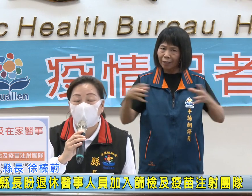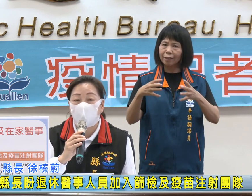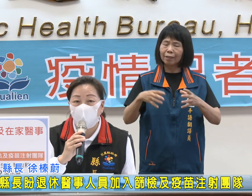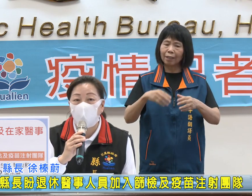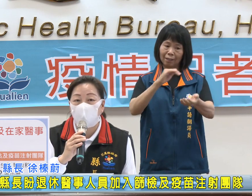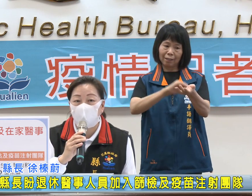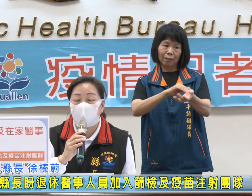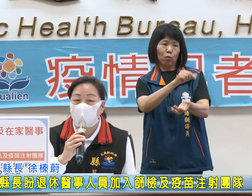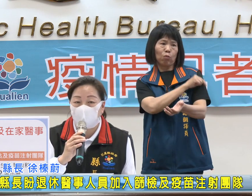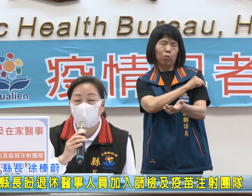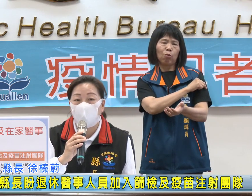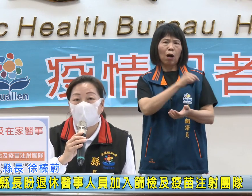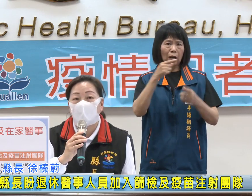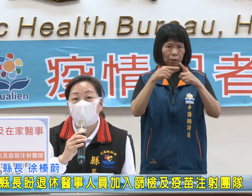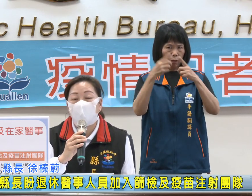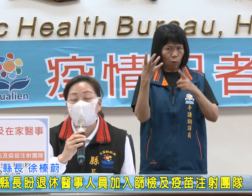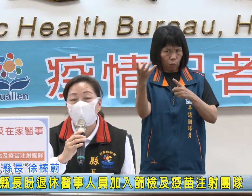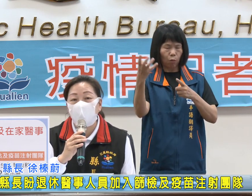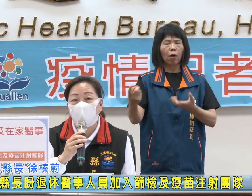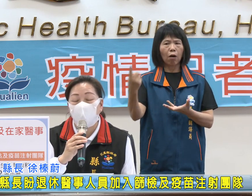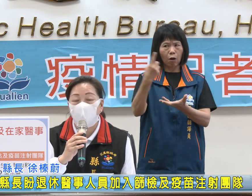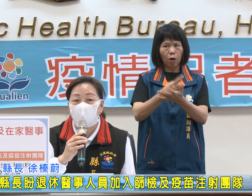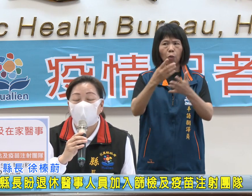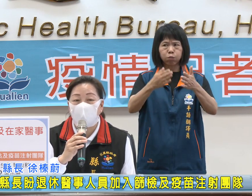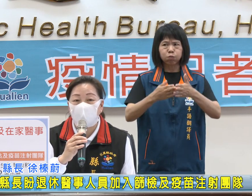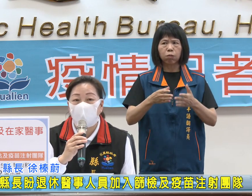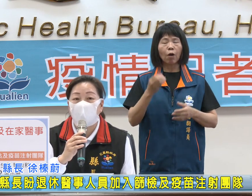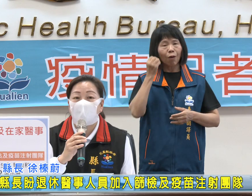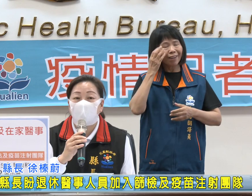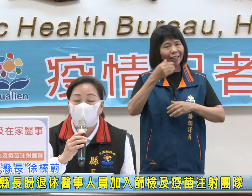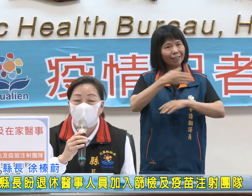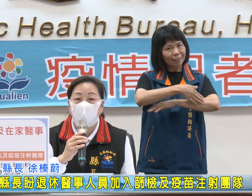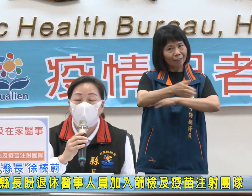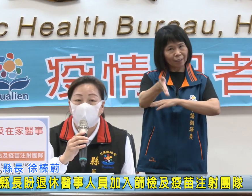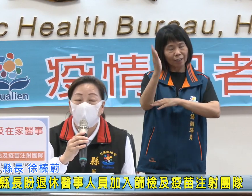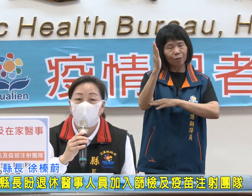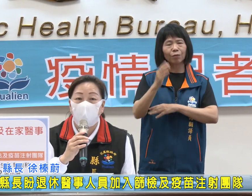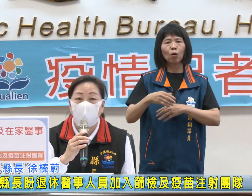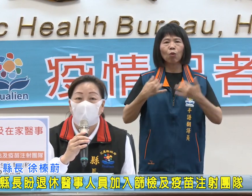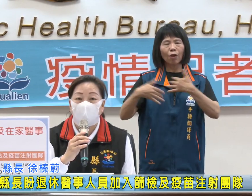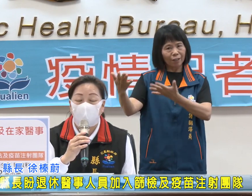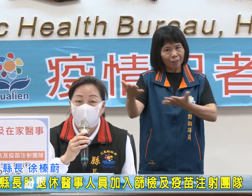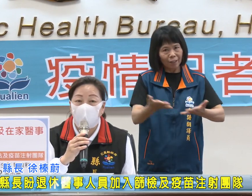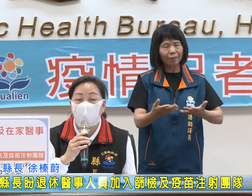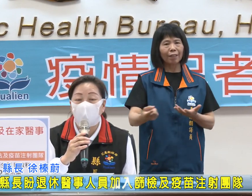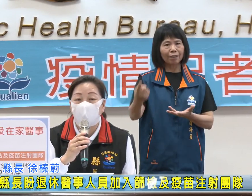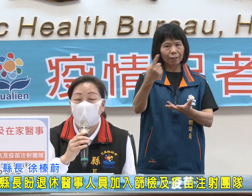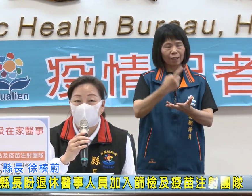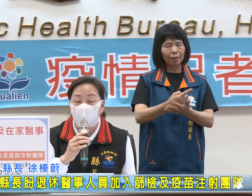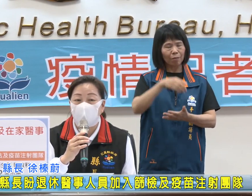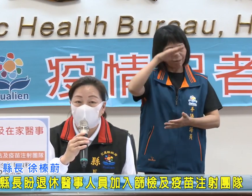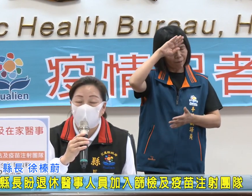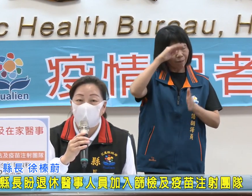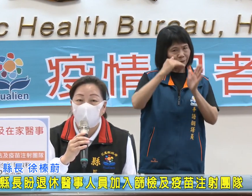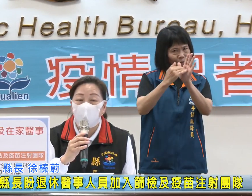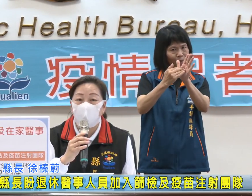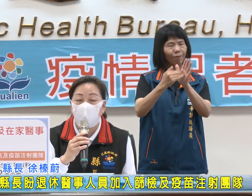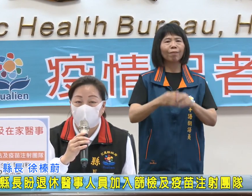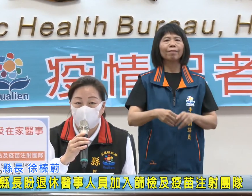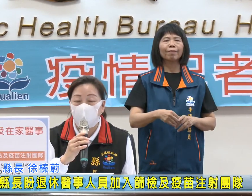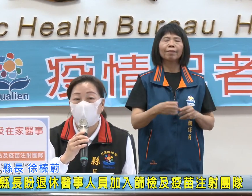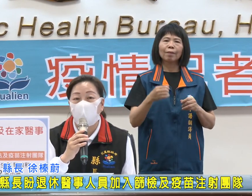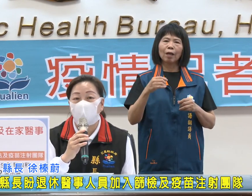人员、医护人员的加入。花莲县政府欢迎大家一起共同来抗疫，以及一起